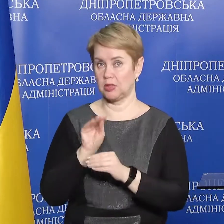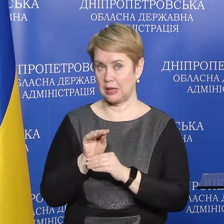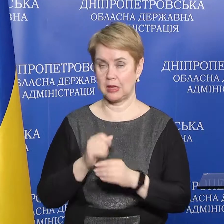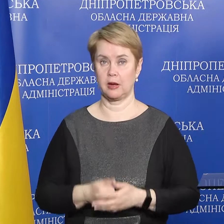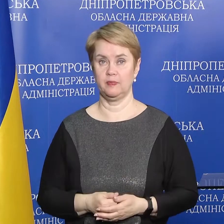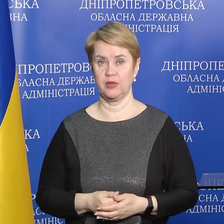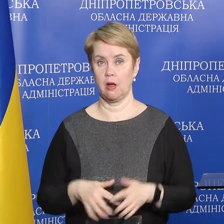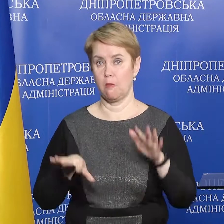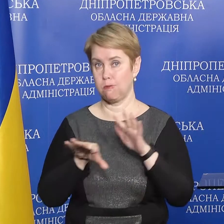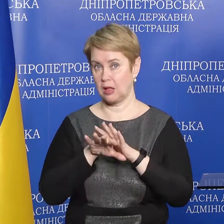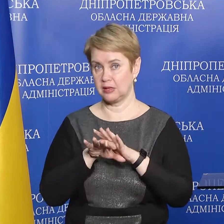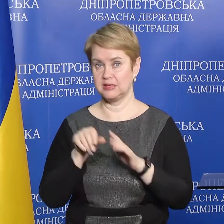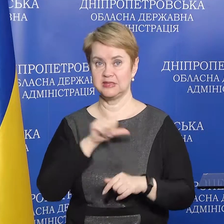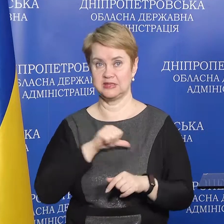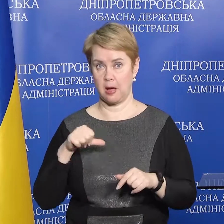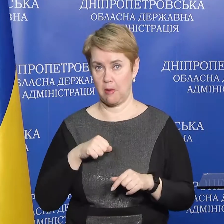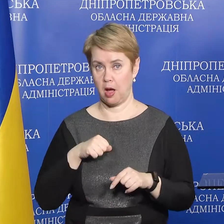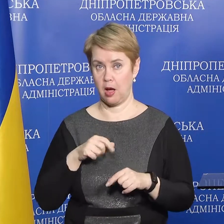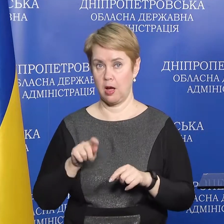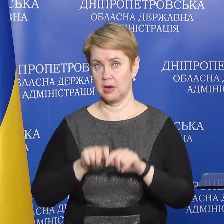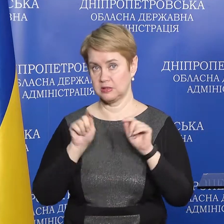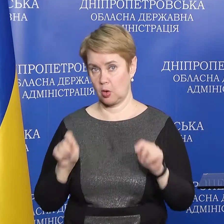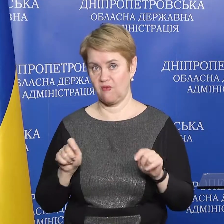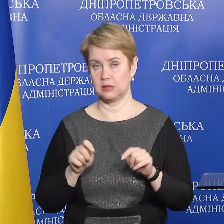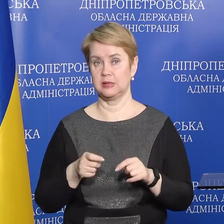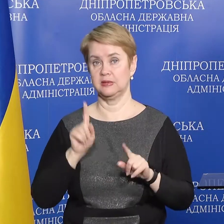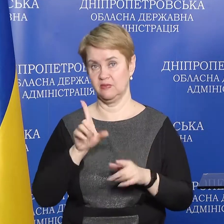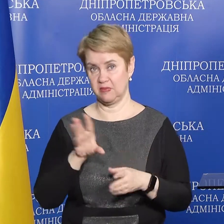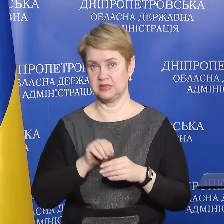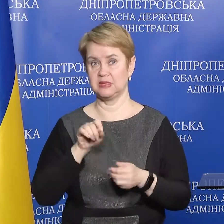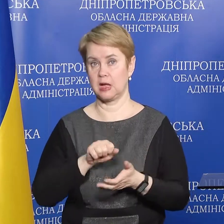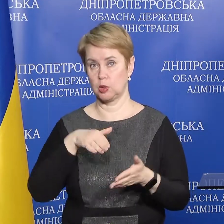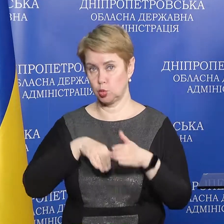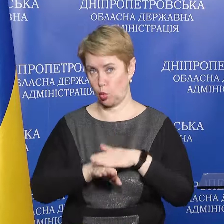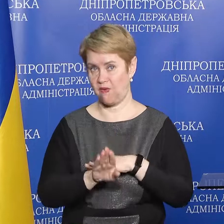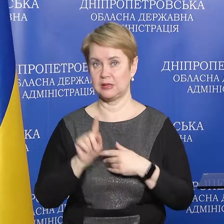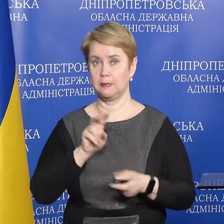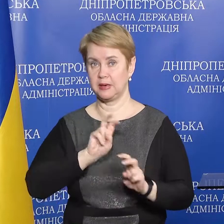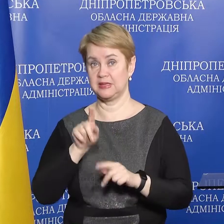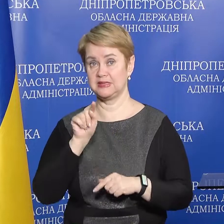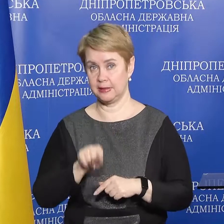додатках банків сама роздрукувати і прийти із ним.